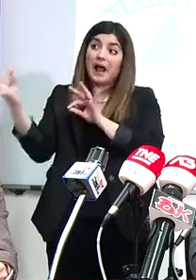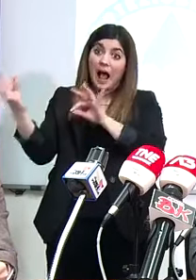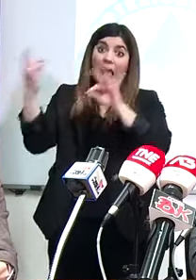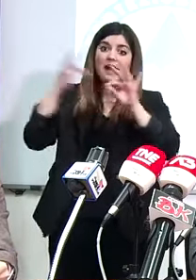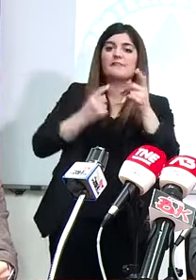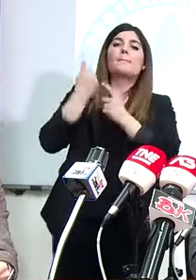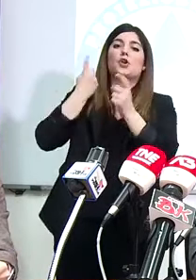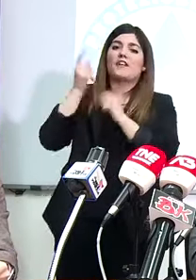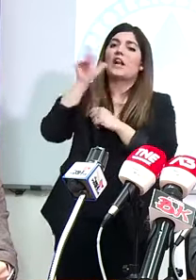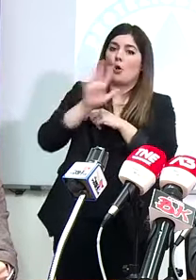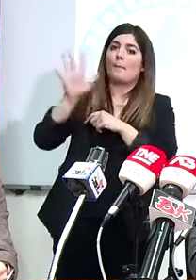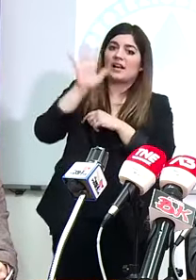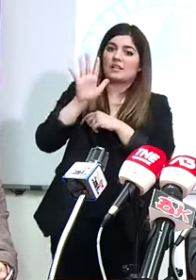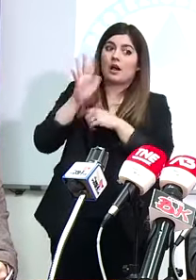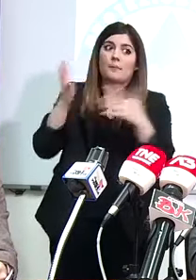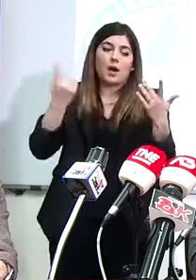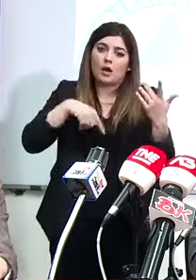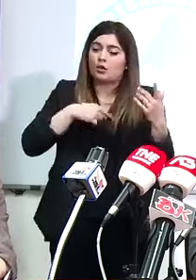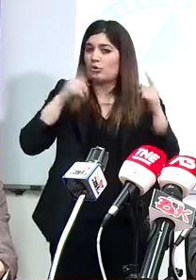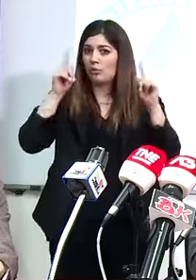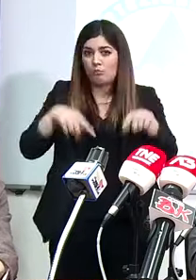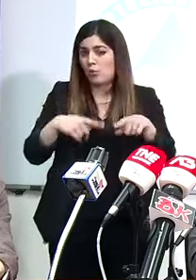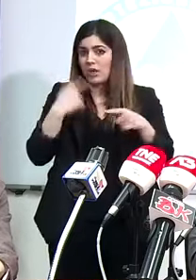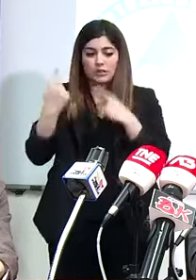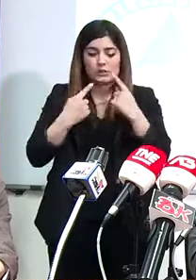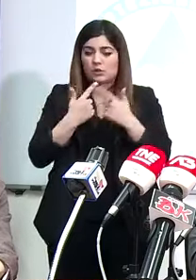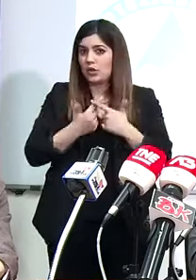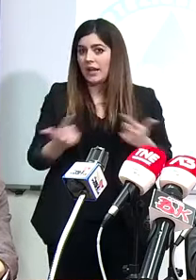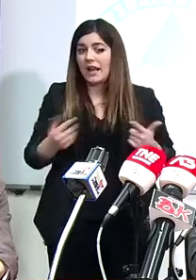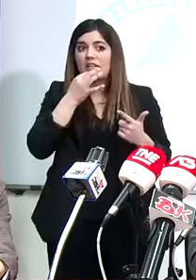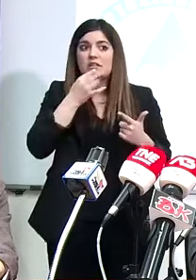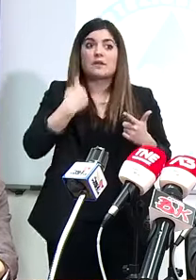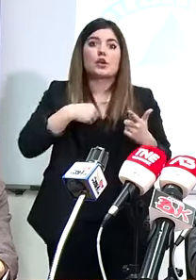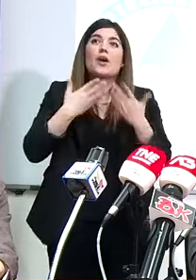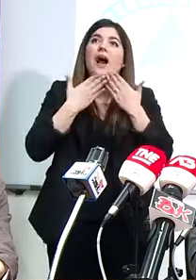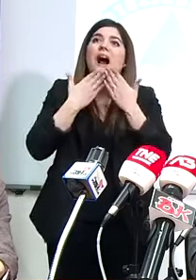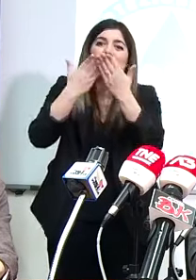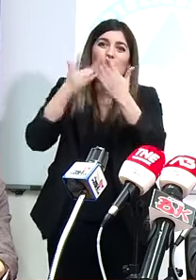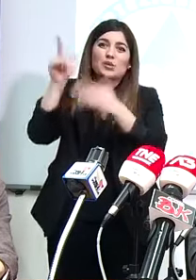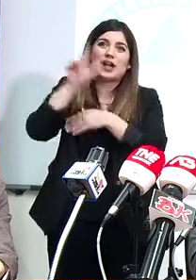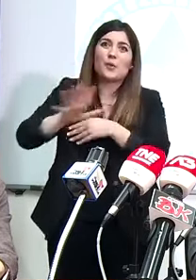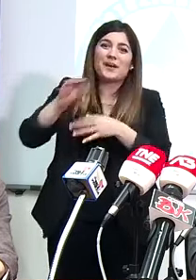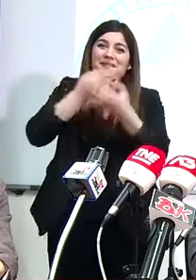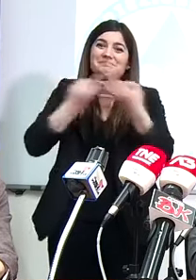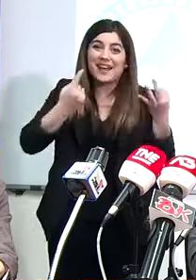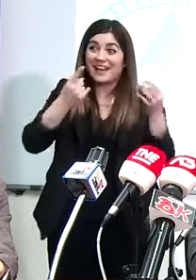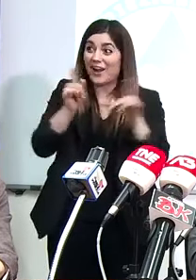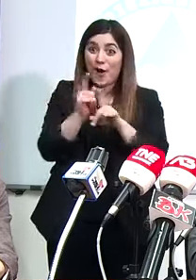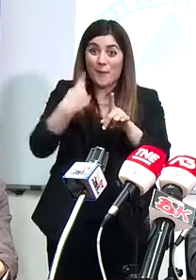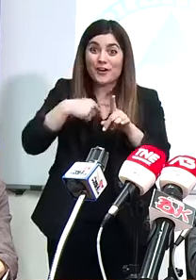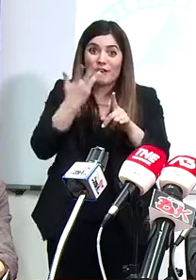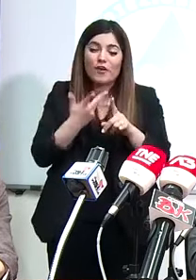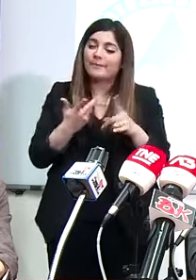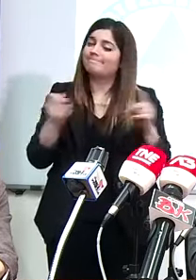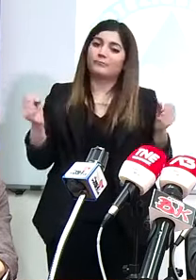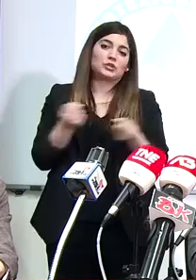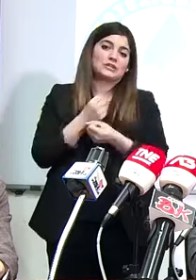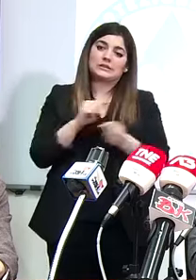però eravamo anche noi messi male quindi non siano riusciti aiutare la lombardia come volevamo fare ci avevano chiesto un